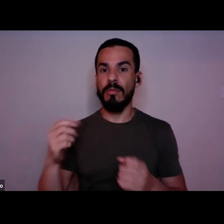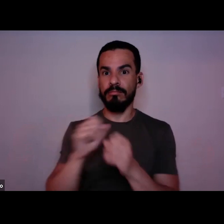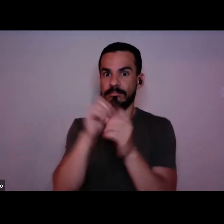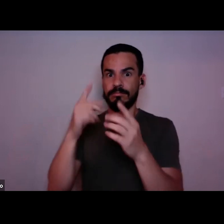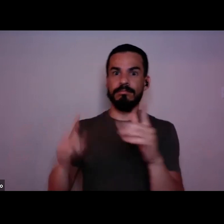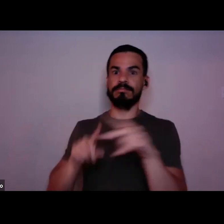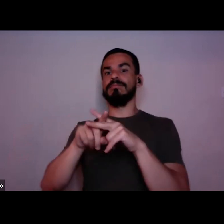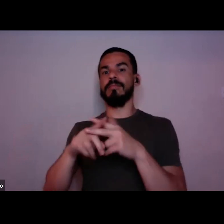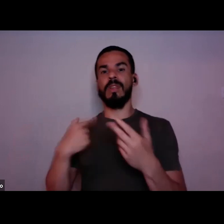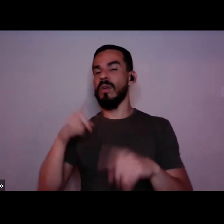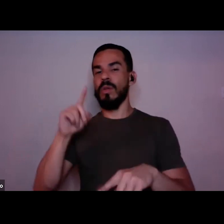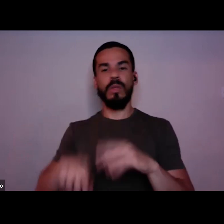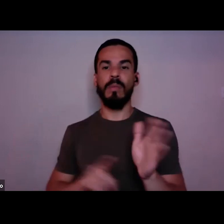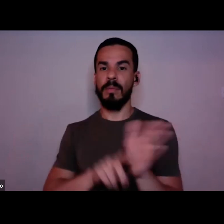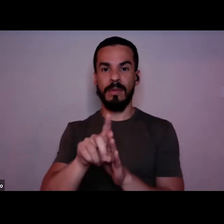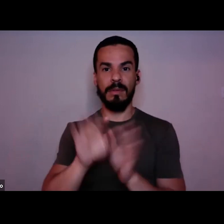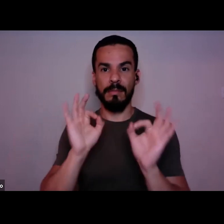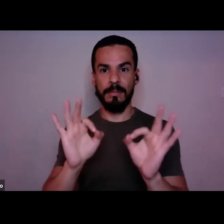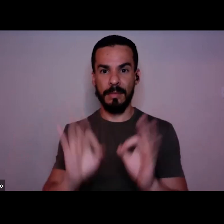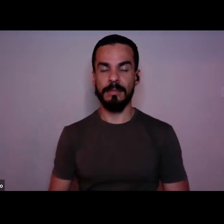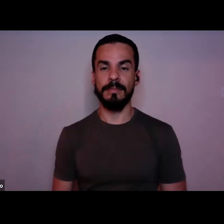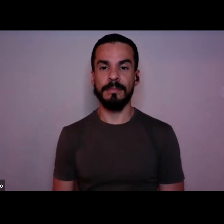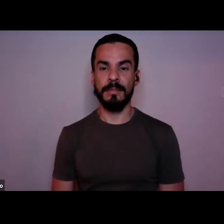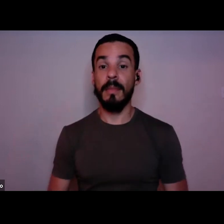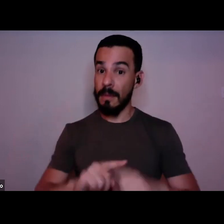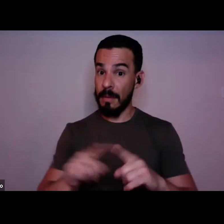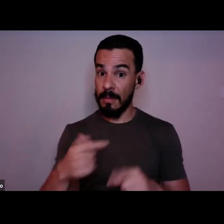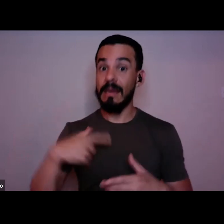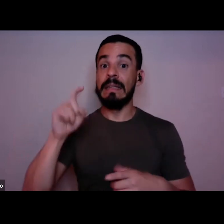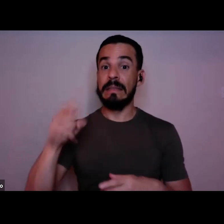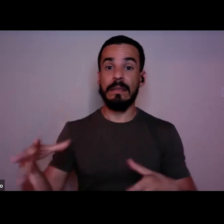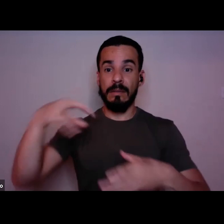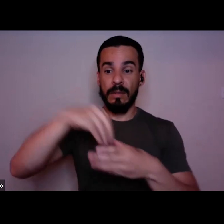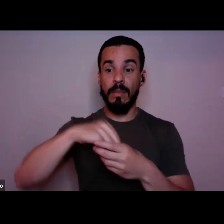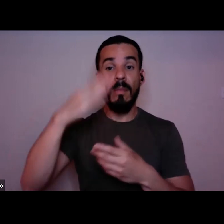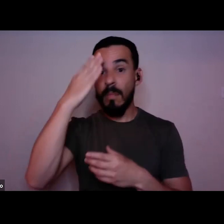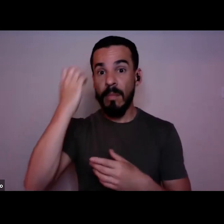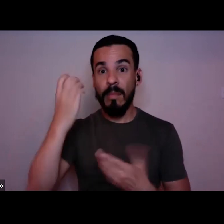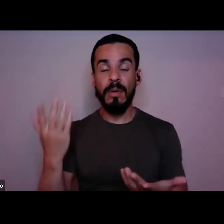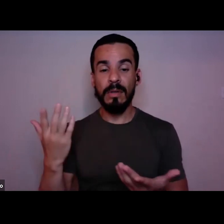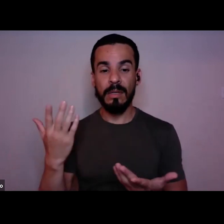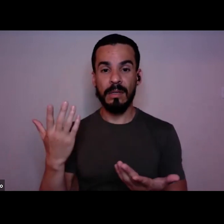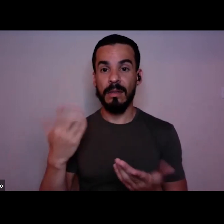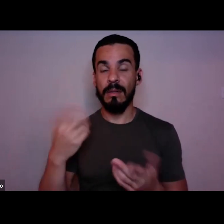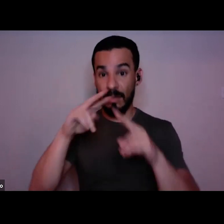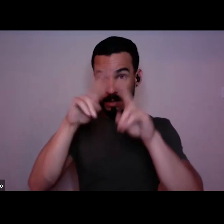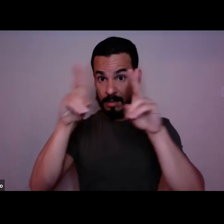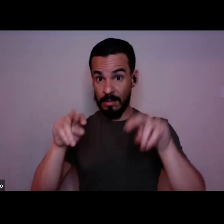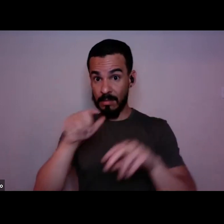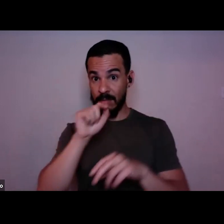no hemos podido desarrollar pero que tenemos que incorporar porque la virtualidad